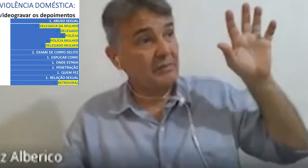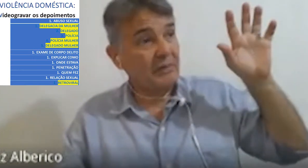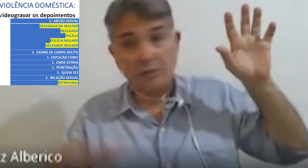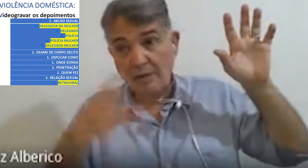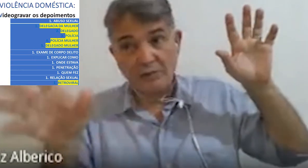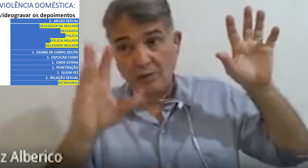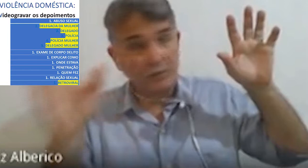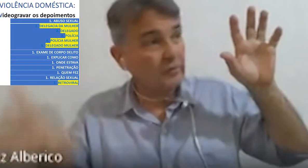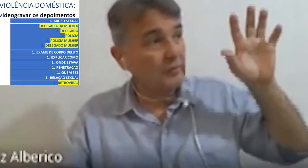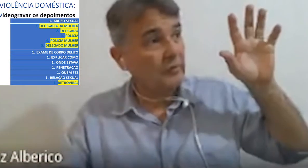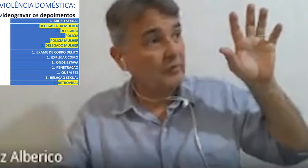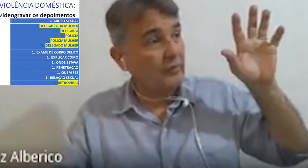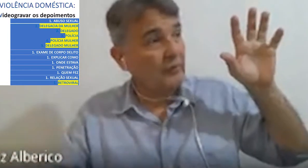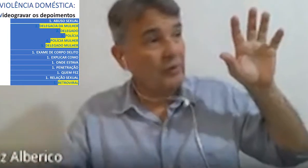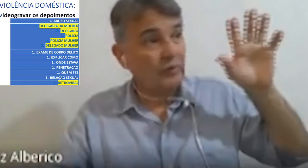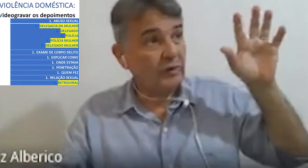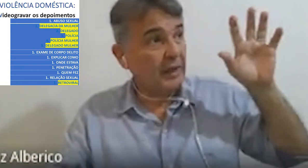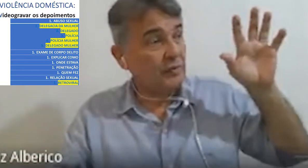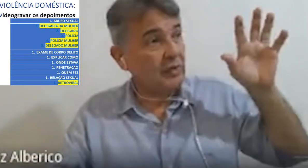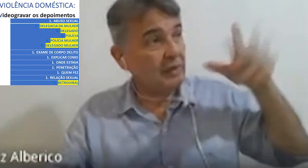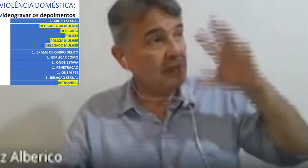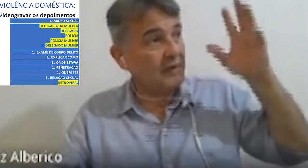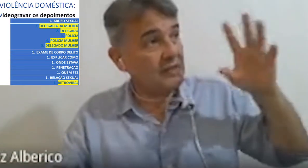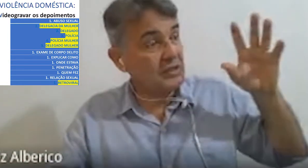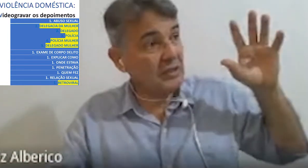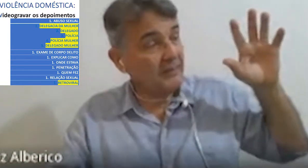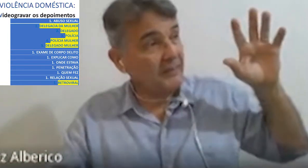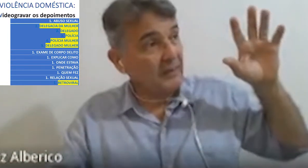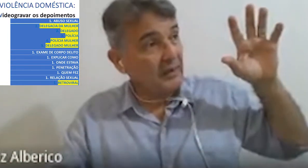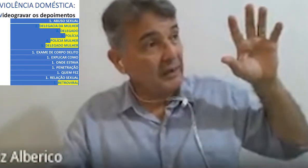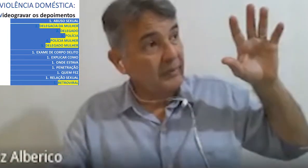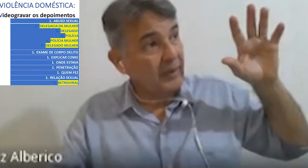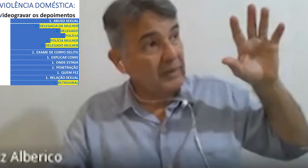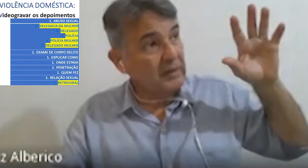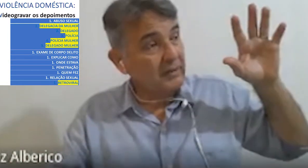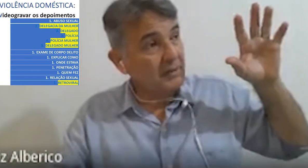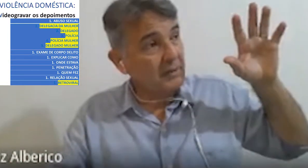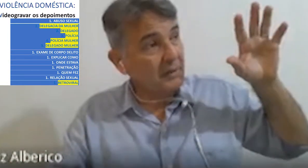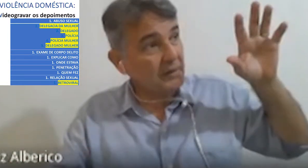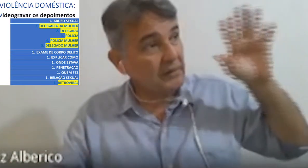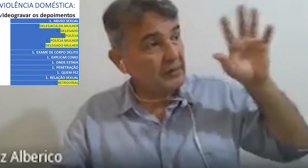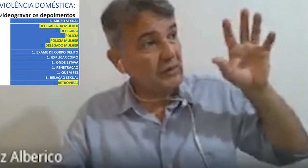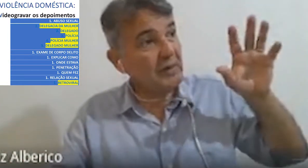Quem nunca viu, eu não vou entrar em muitos detalhes, vai assistir. Mas se você